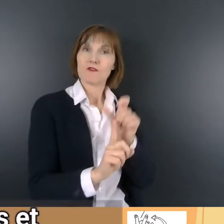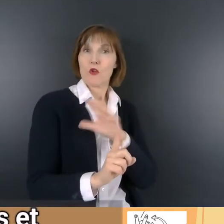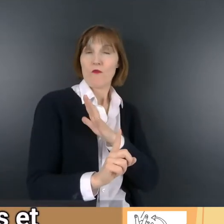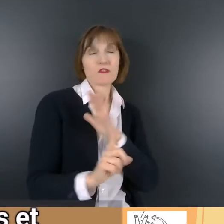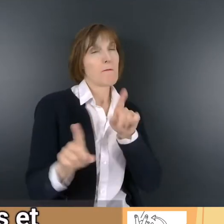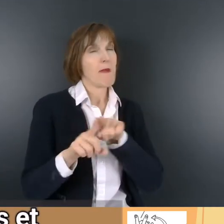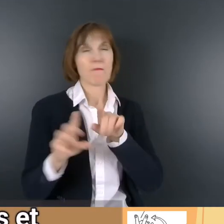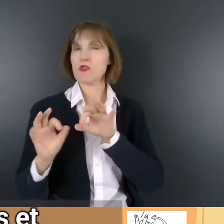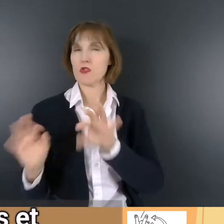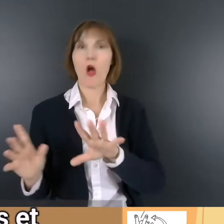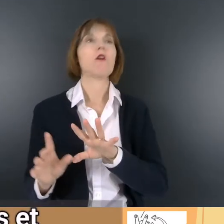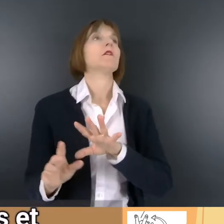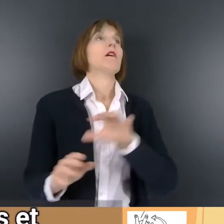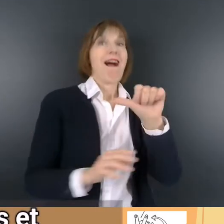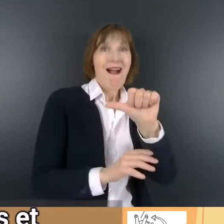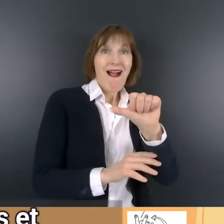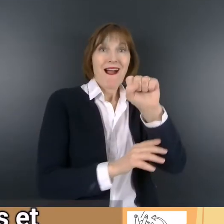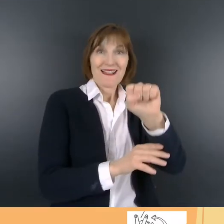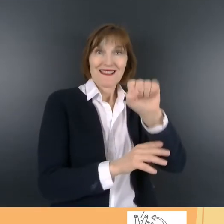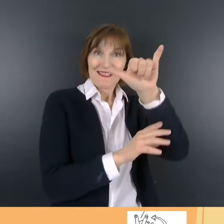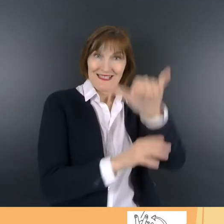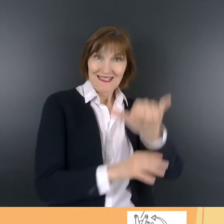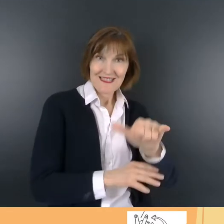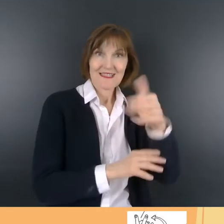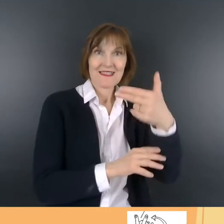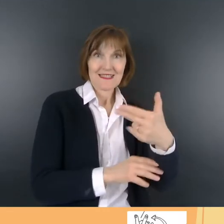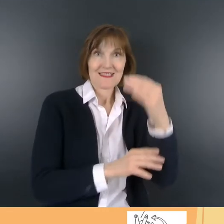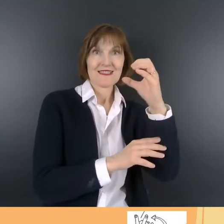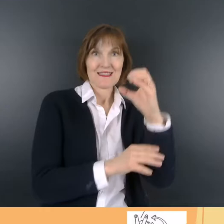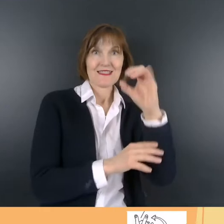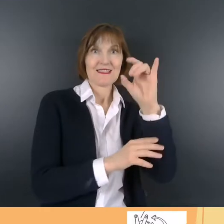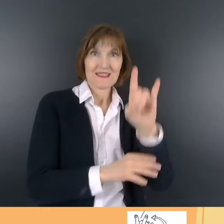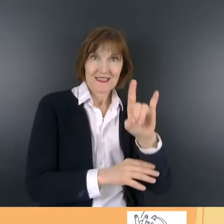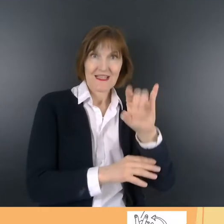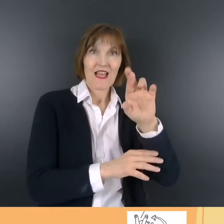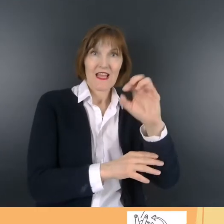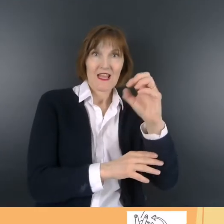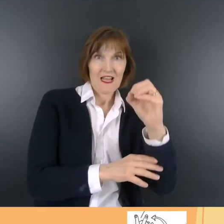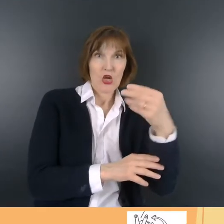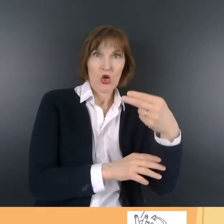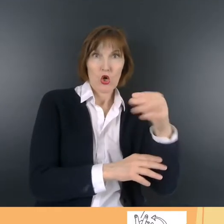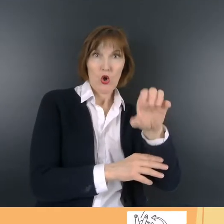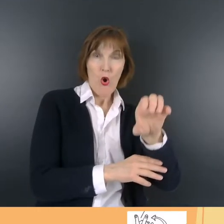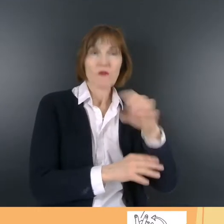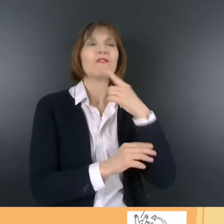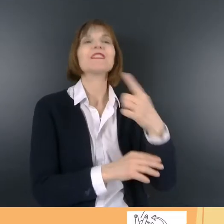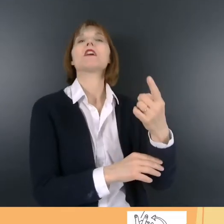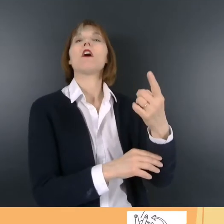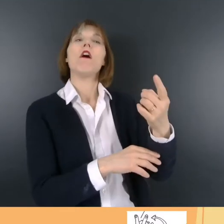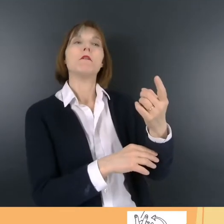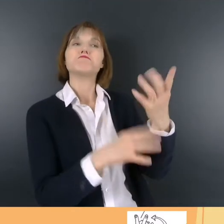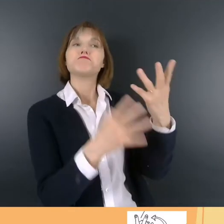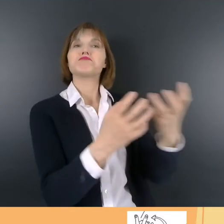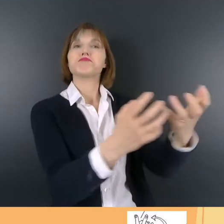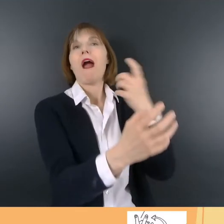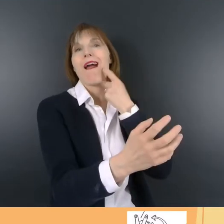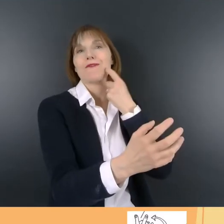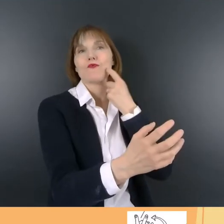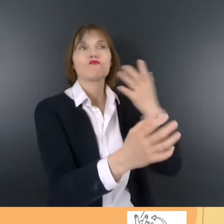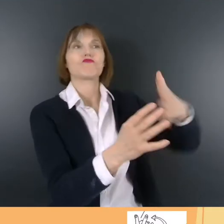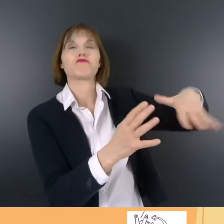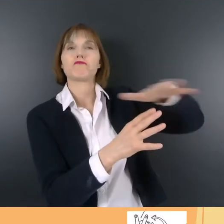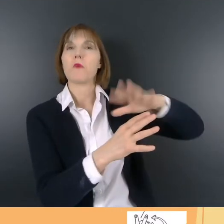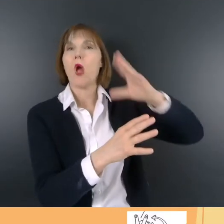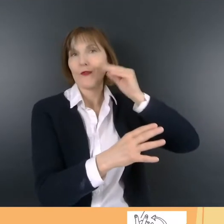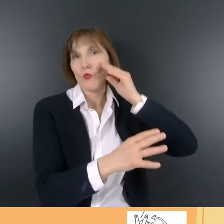synchrone et asynchrone, c'est-à-dire les apprenants ou les étudiants travaillent les exercices de